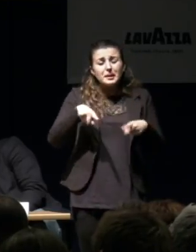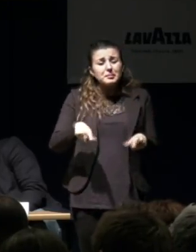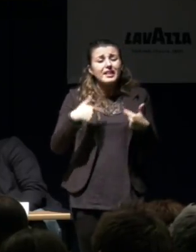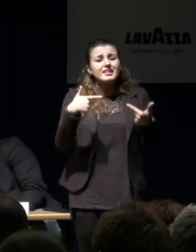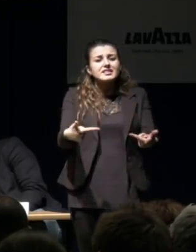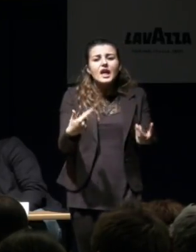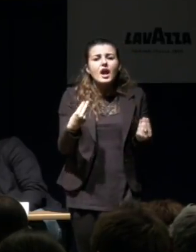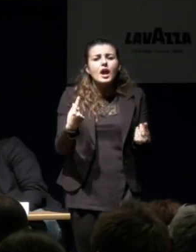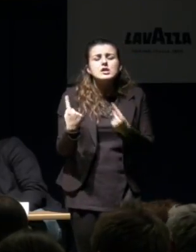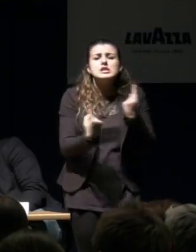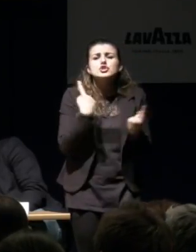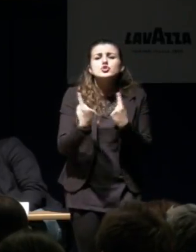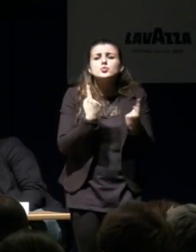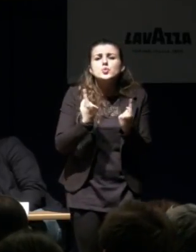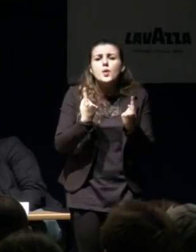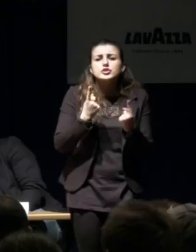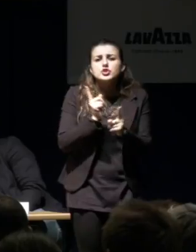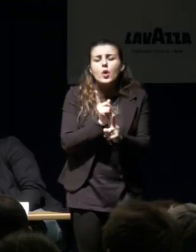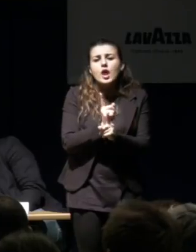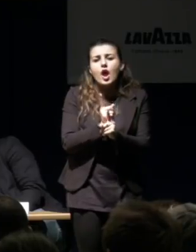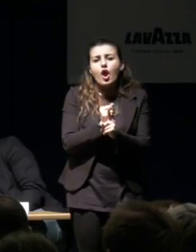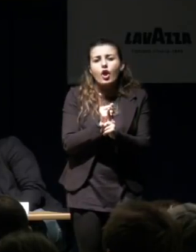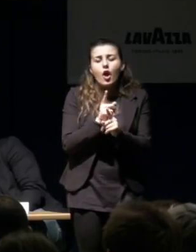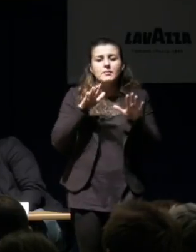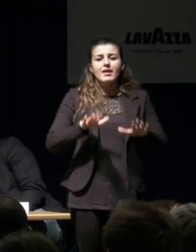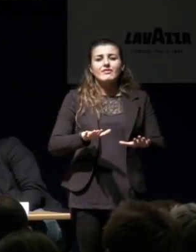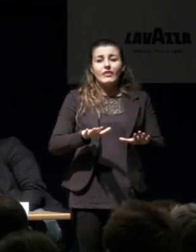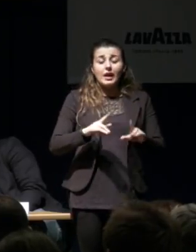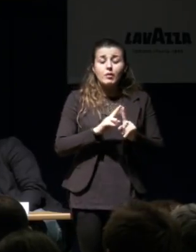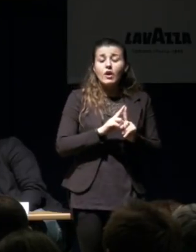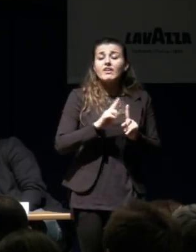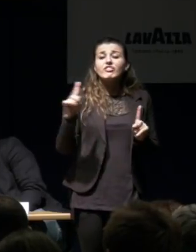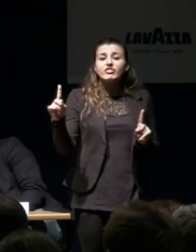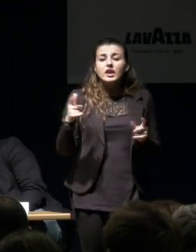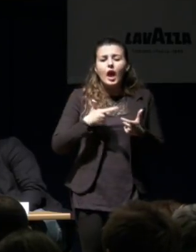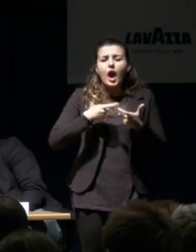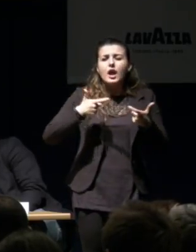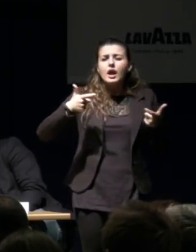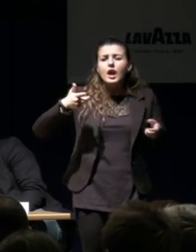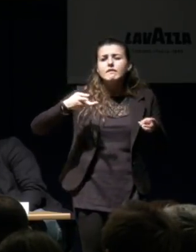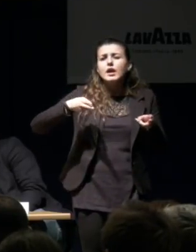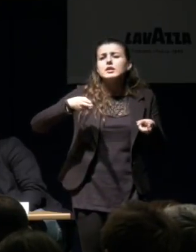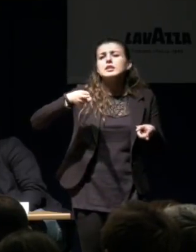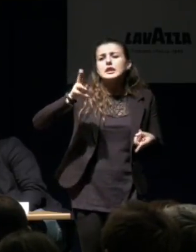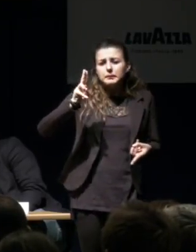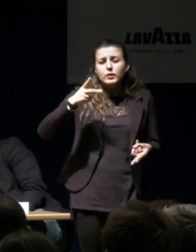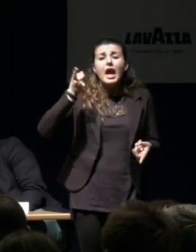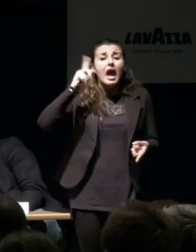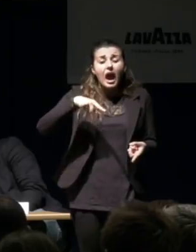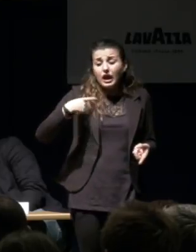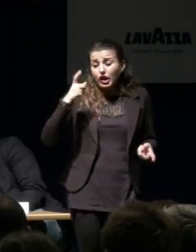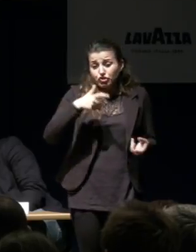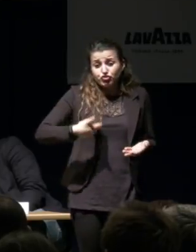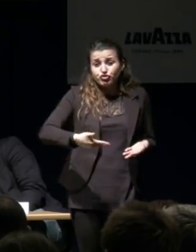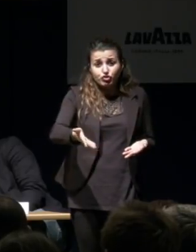questa situazione di stallo che dura e anzi si aggrava sempre di più anche nei nostri giorni